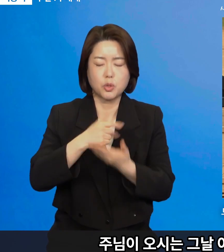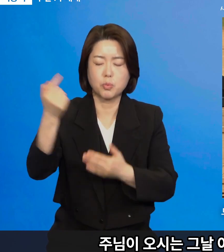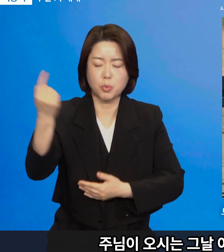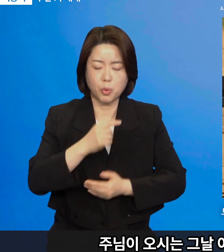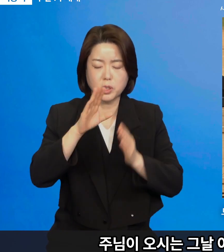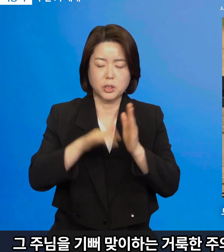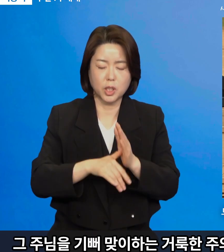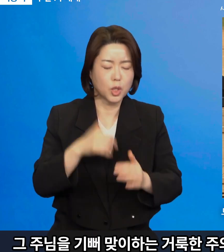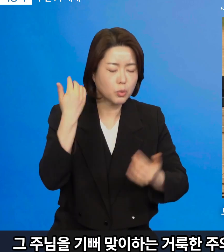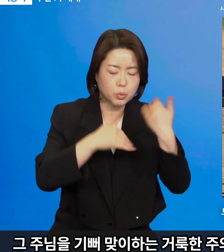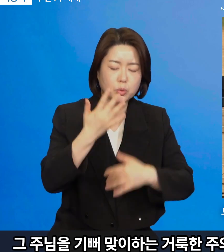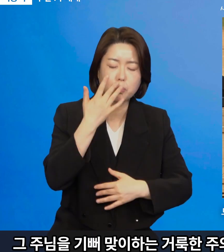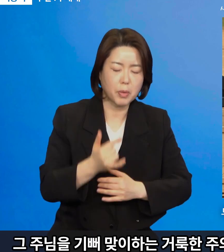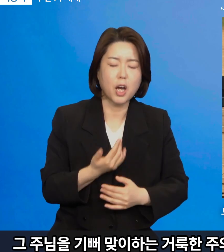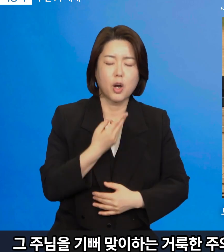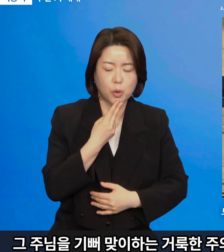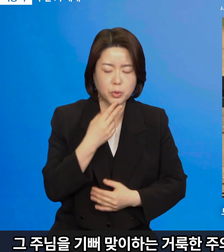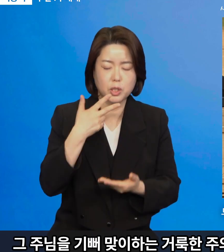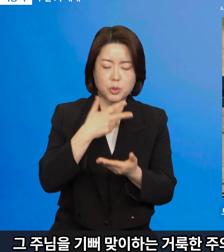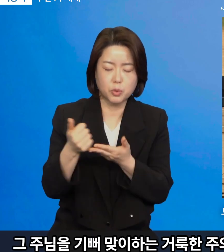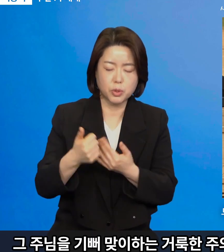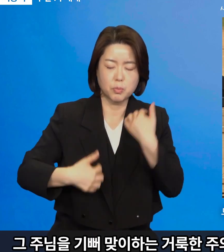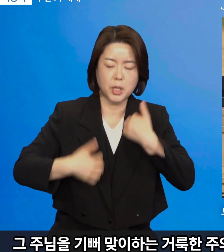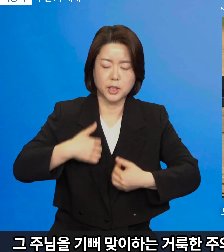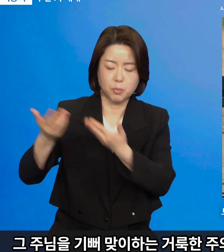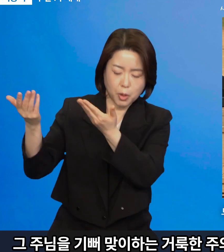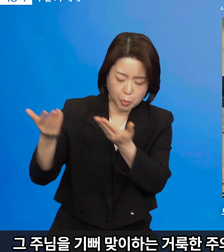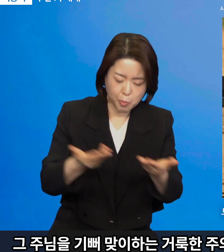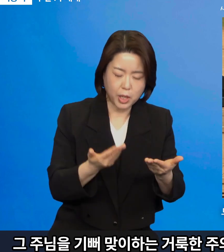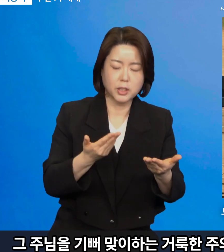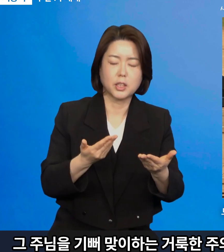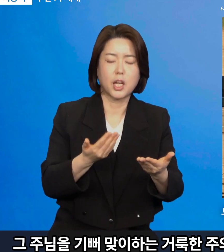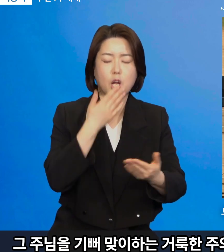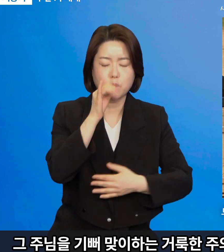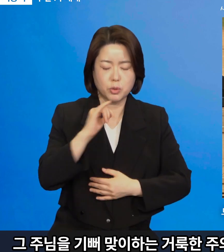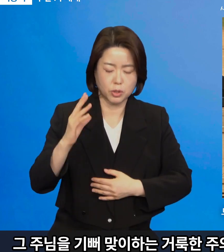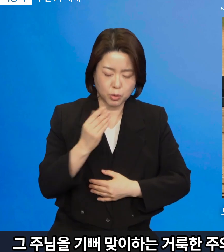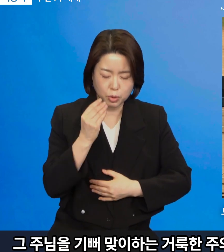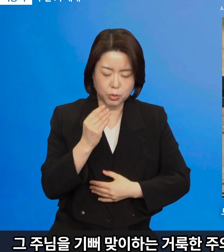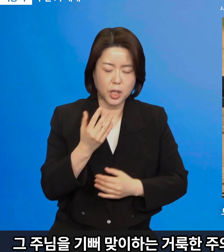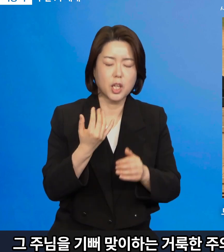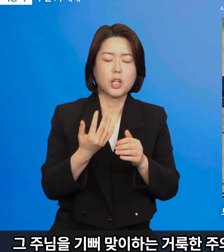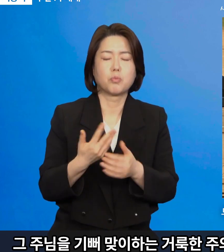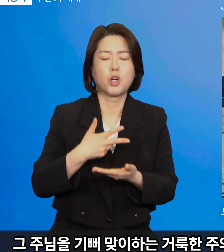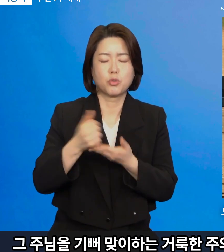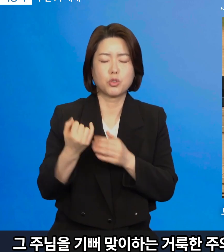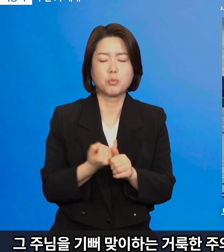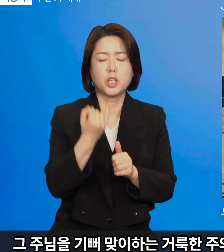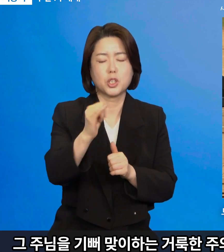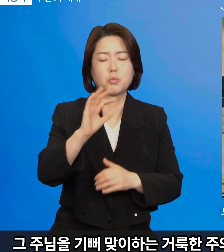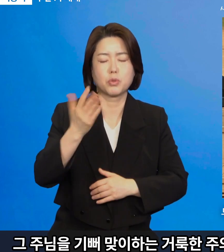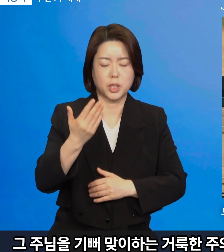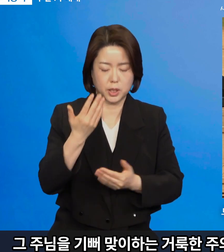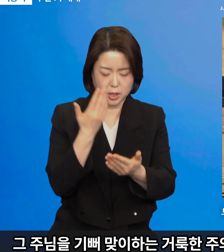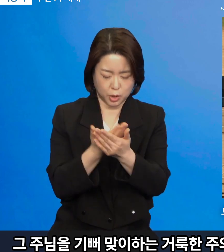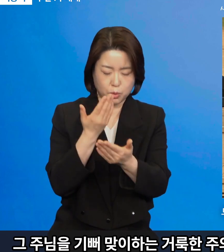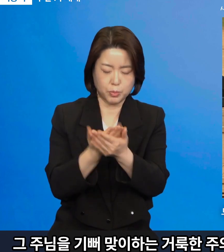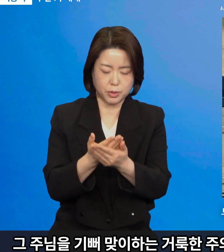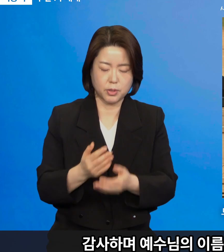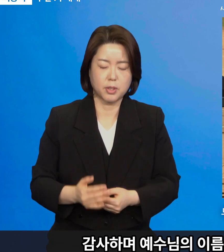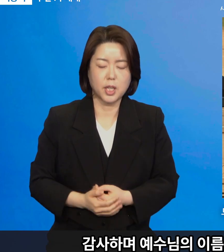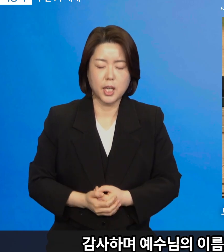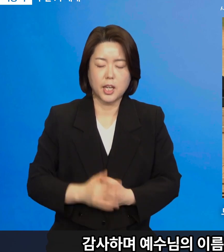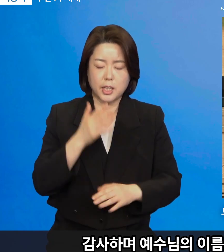예외 없이 그 주님을 기뻐 맞이하는 거룩한 주의 신부들이 다 되게 하여